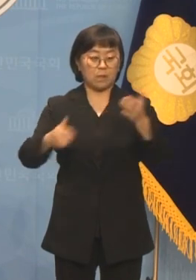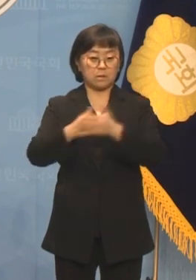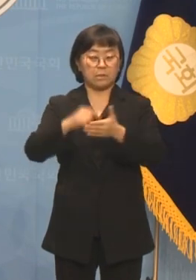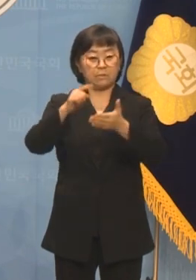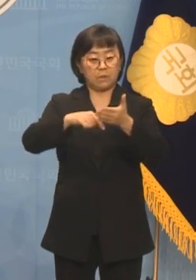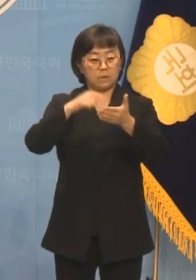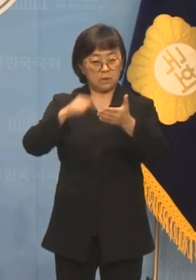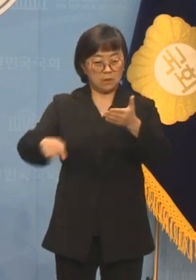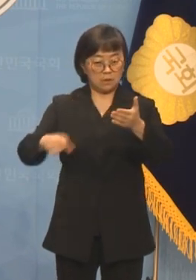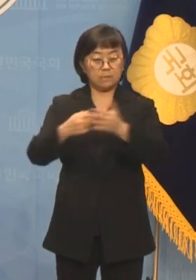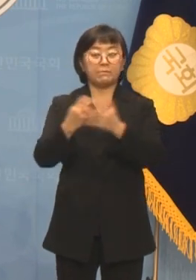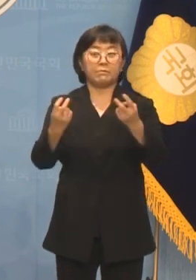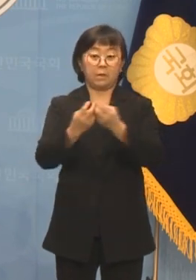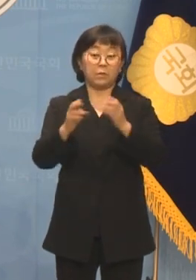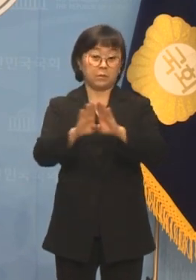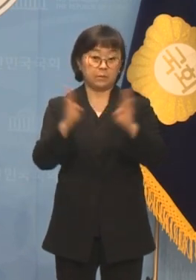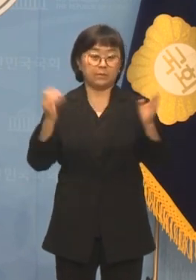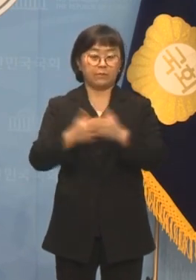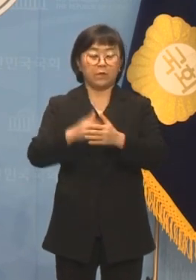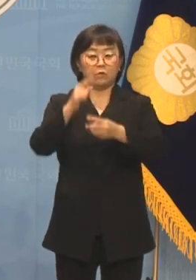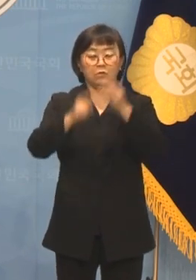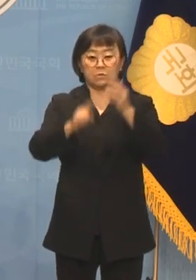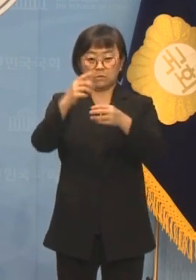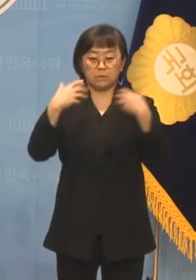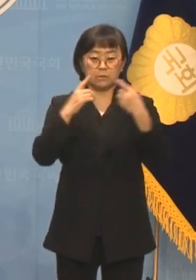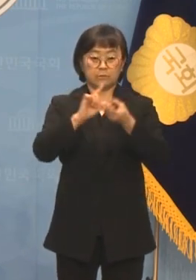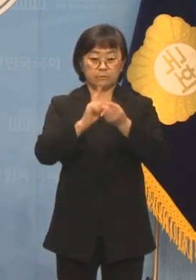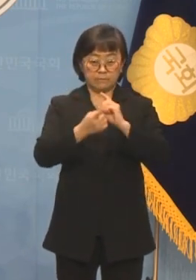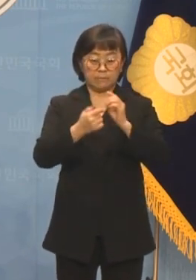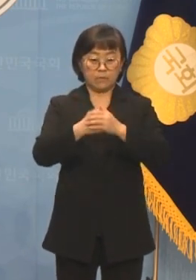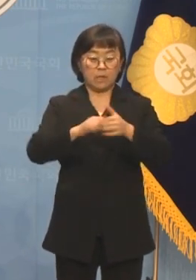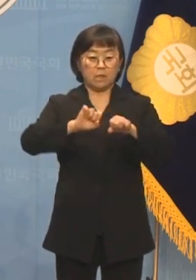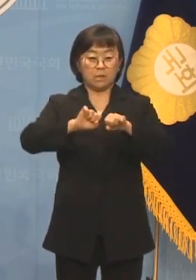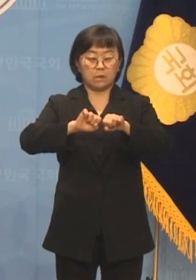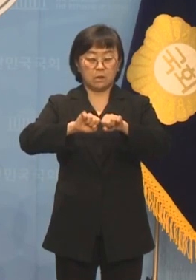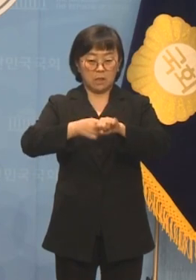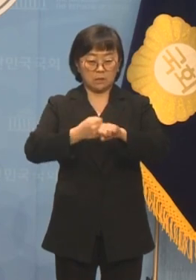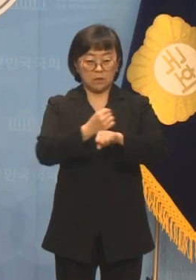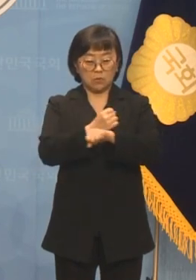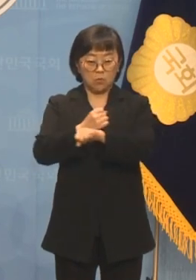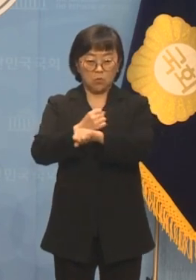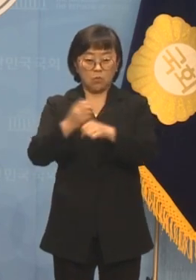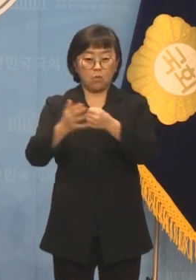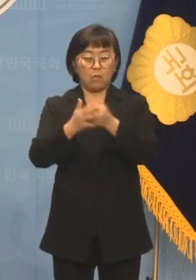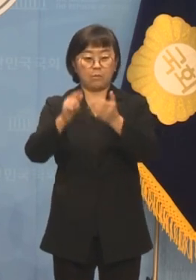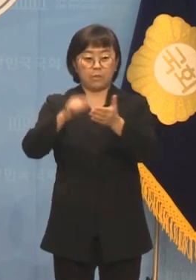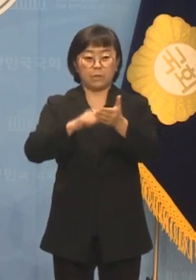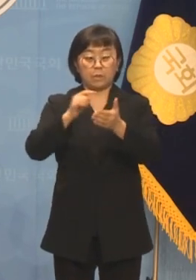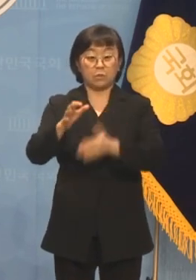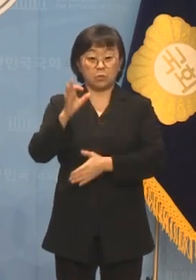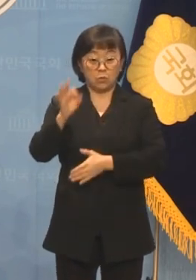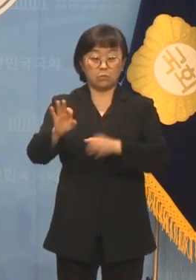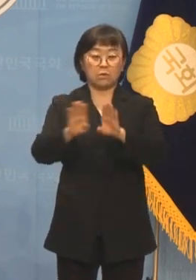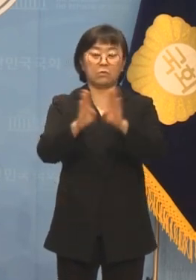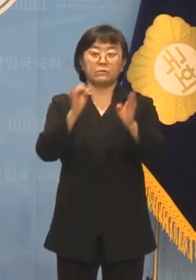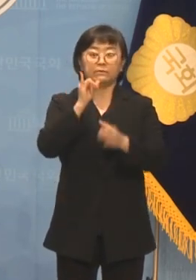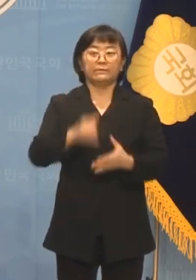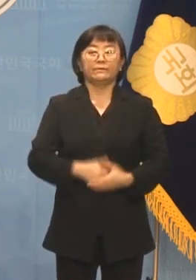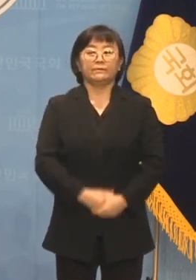열었습니다. 법원이 윤석열 정부를 대신해 강제동원 피해자 배상금 수령의 길을 열어주고